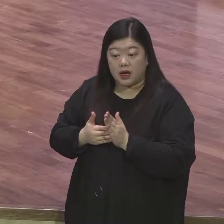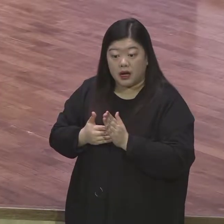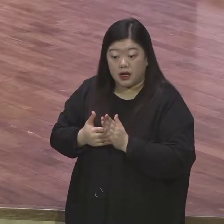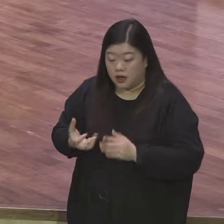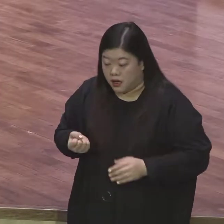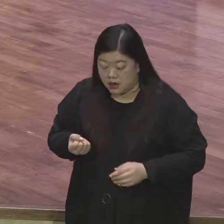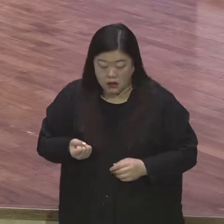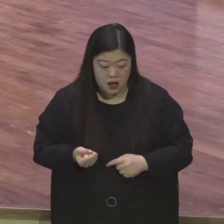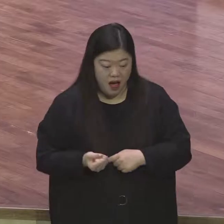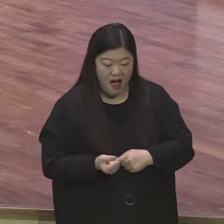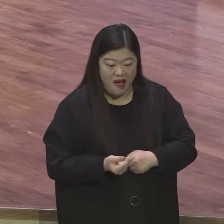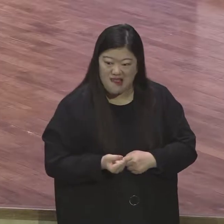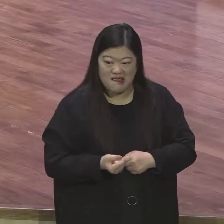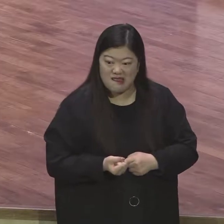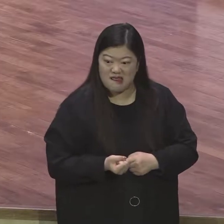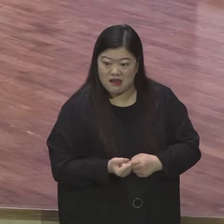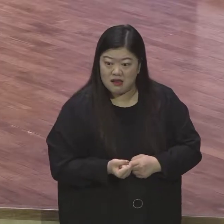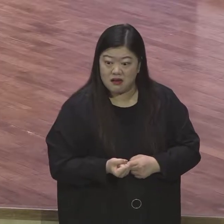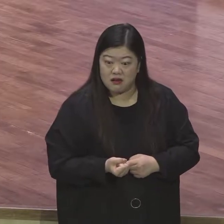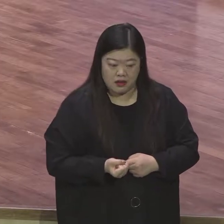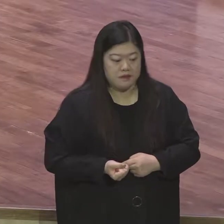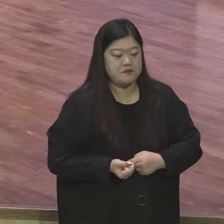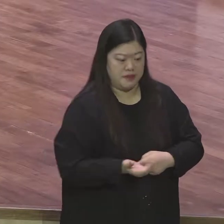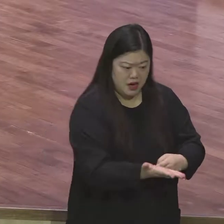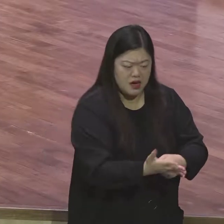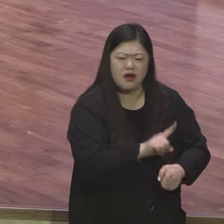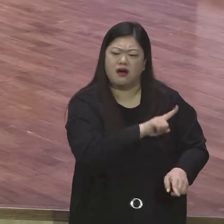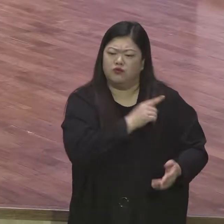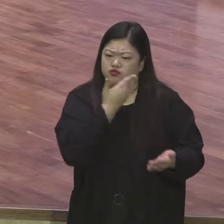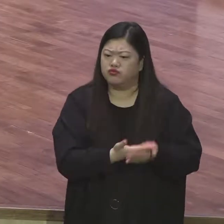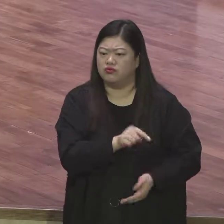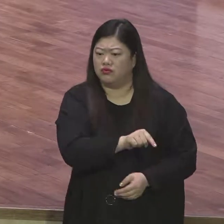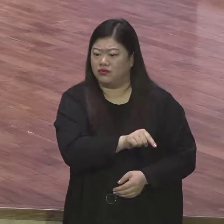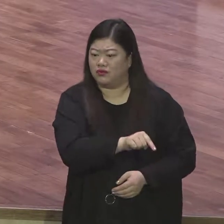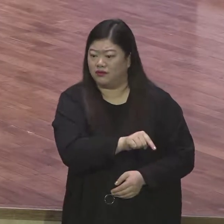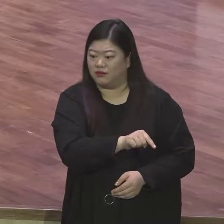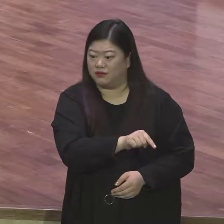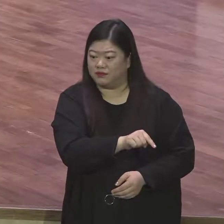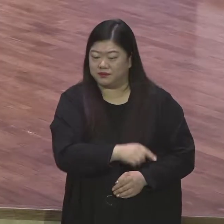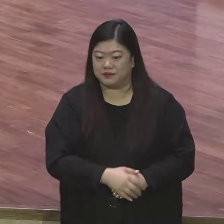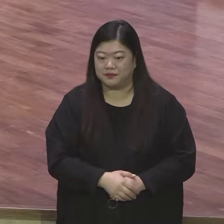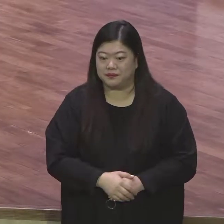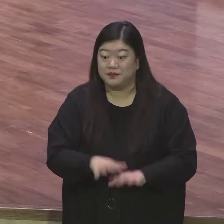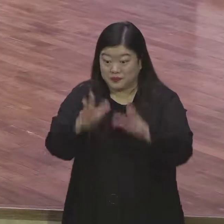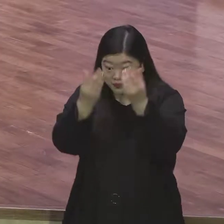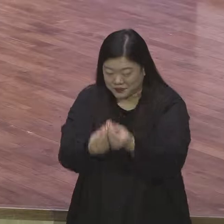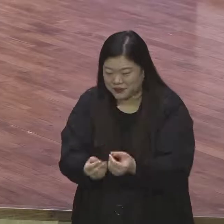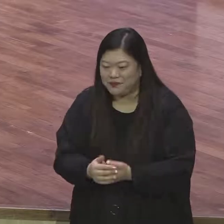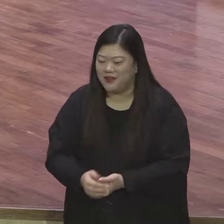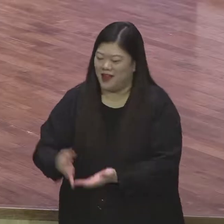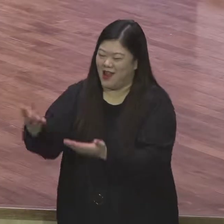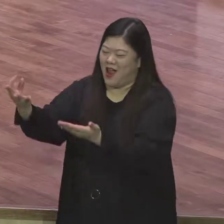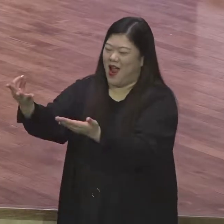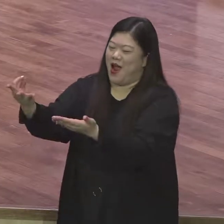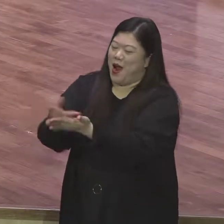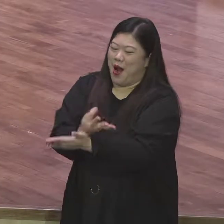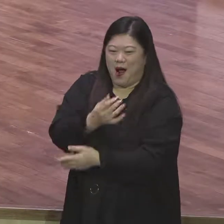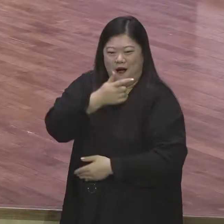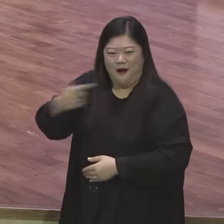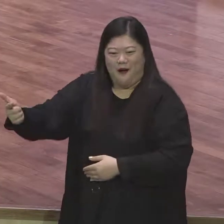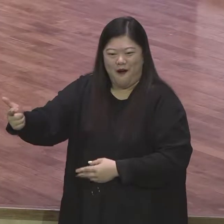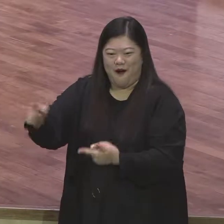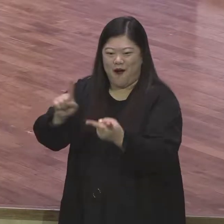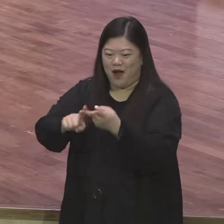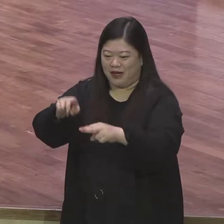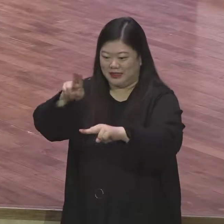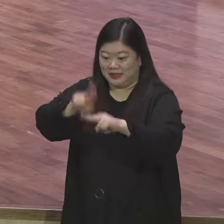말하는 이것이 가장 중요하기 때문에 그래요. 돈을 말을 벌었다, 내가 세상에 출세했다, 성공했다,